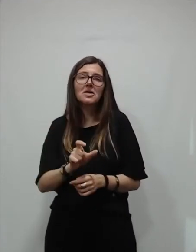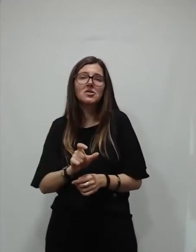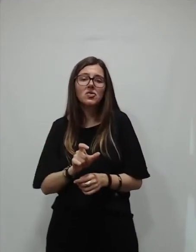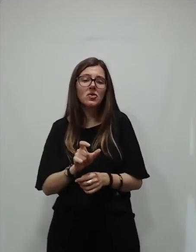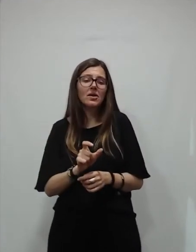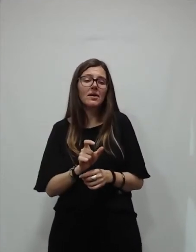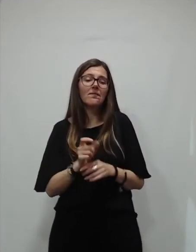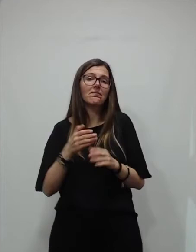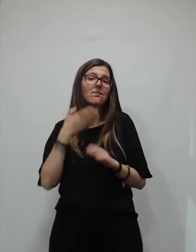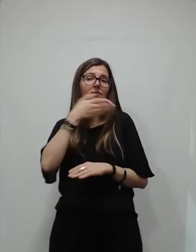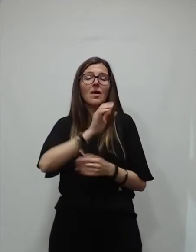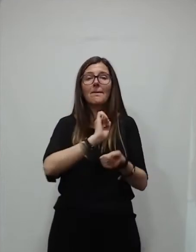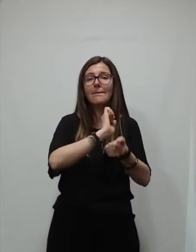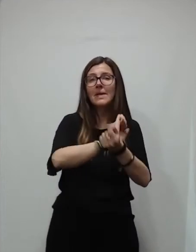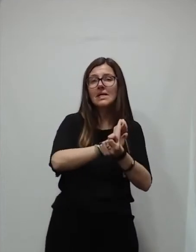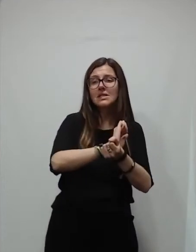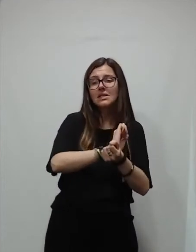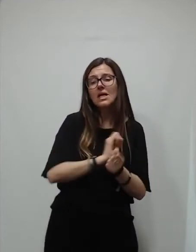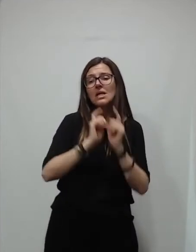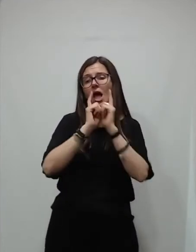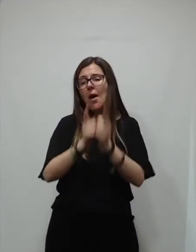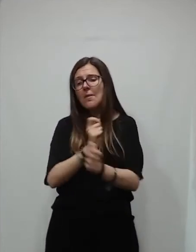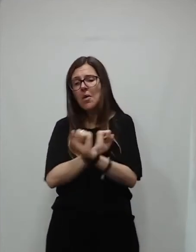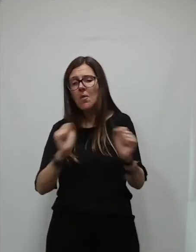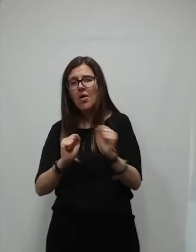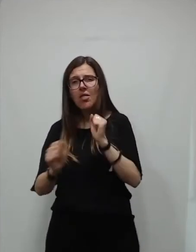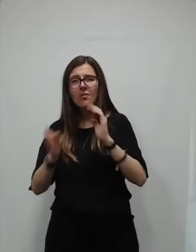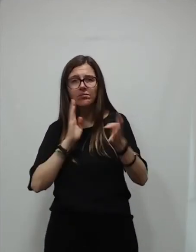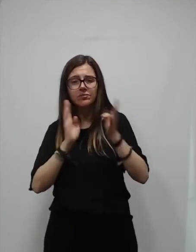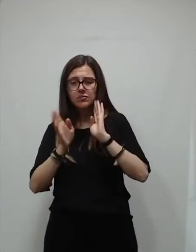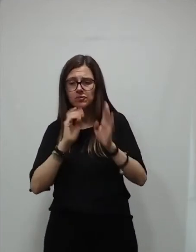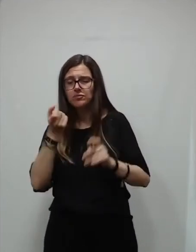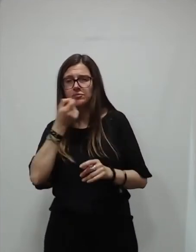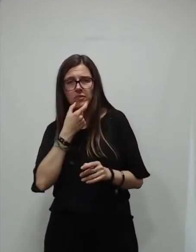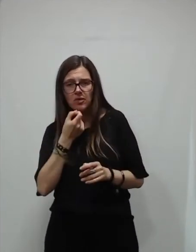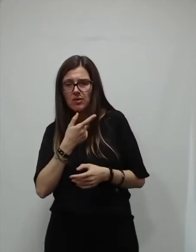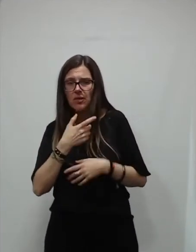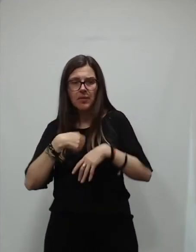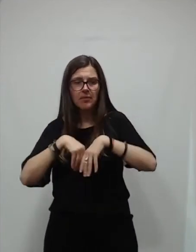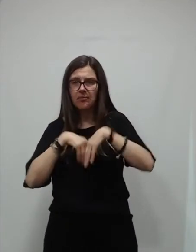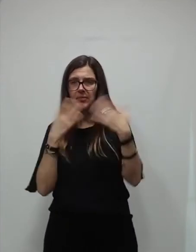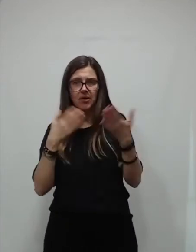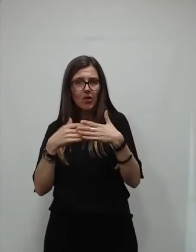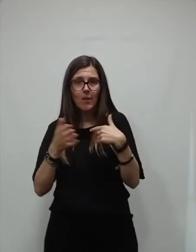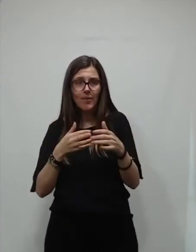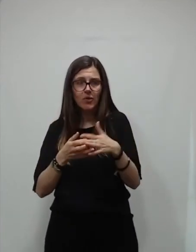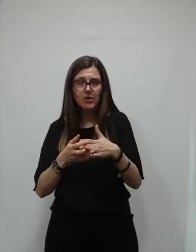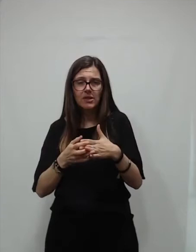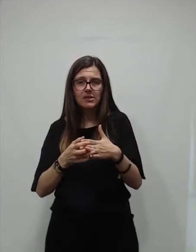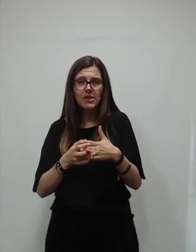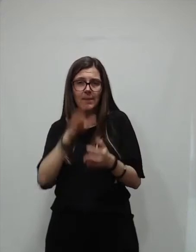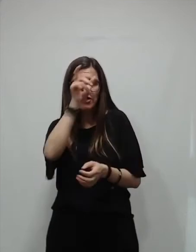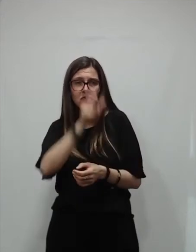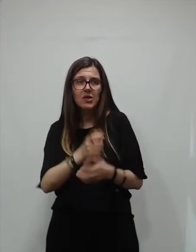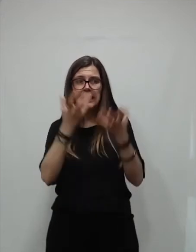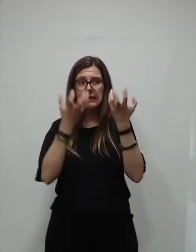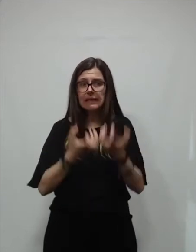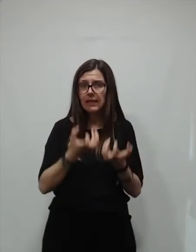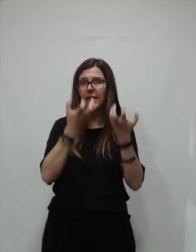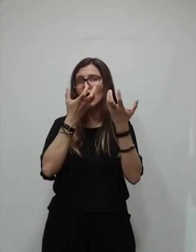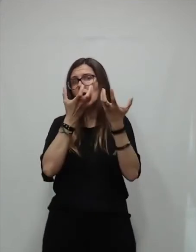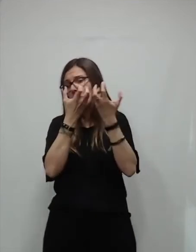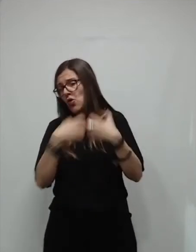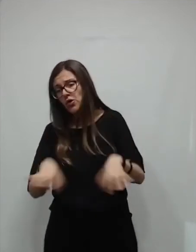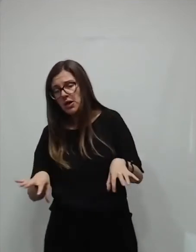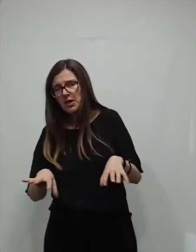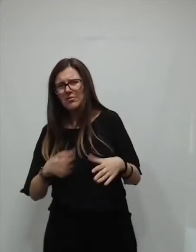una persona a un tratamiento sin consentimiento. Hay ejemplos en el mundo en donde detectada no solo